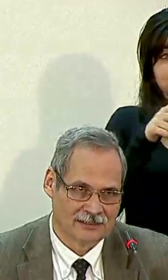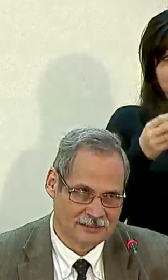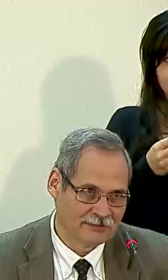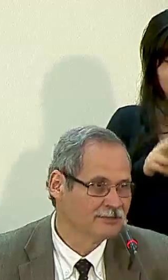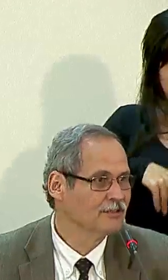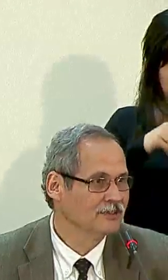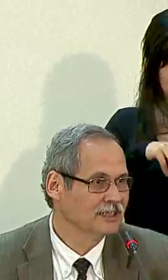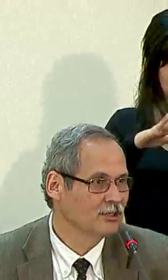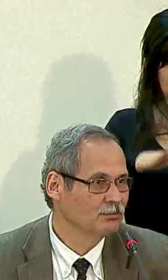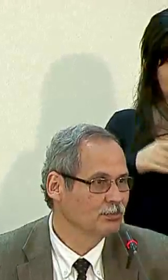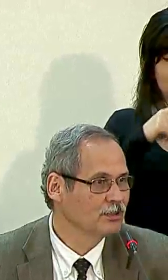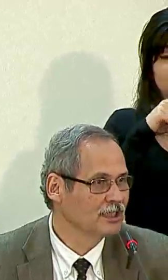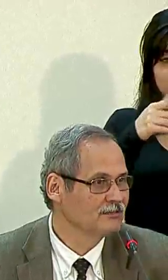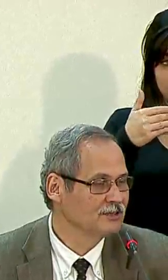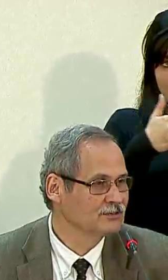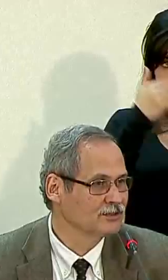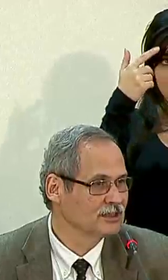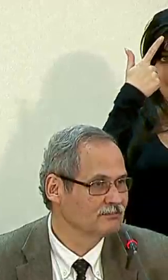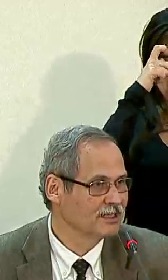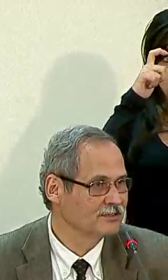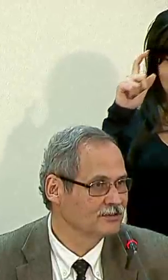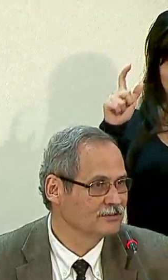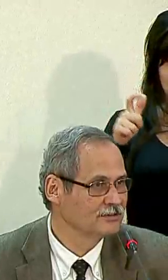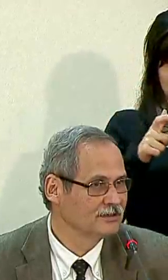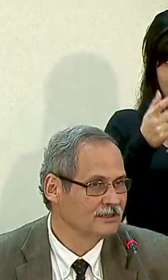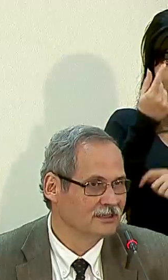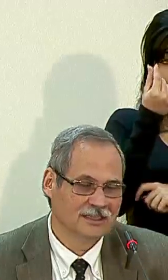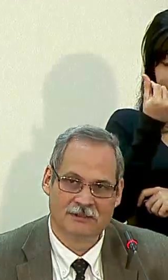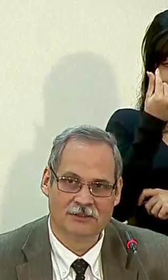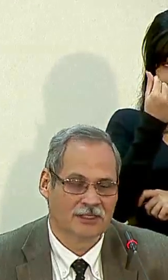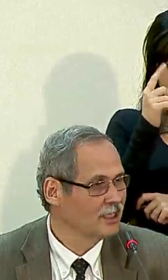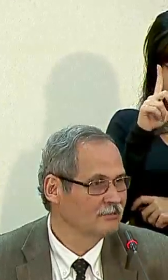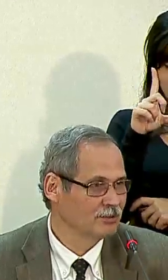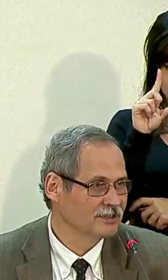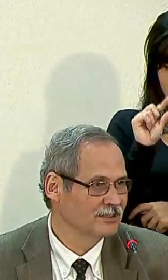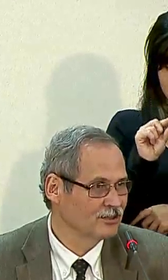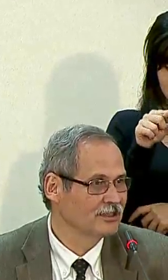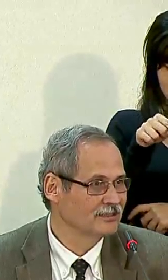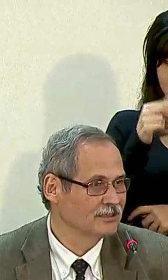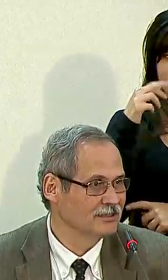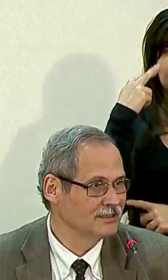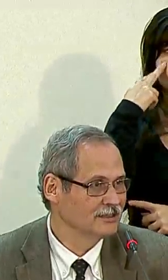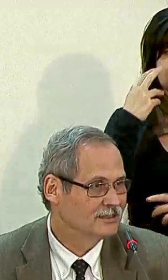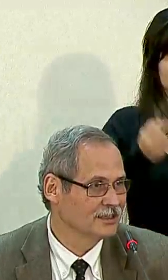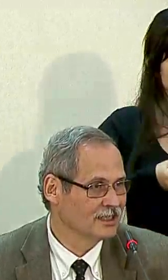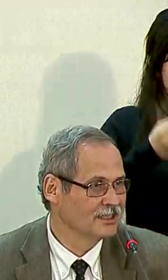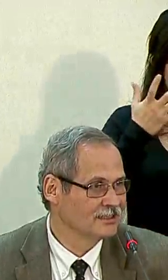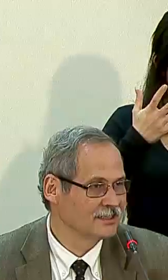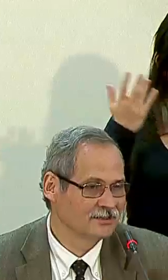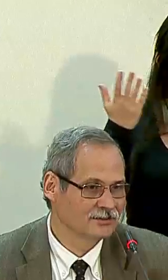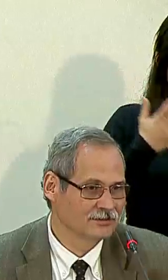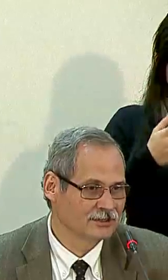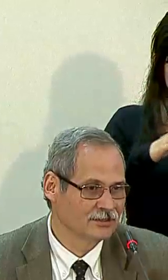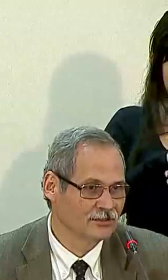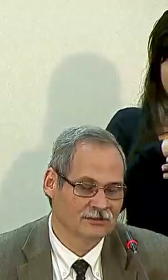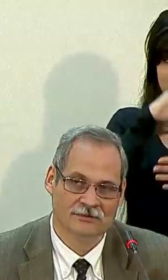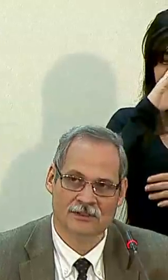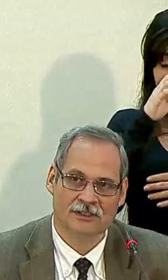nacional se ha visto afectado por la disminución del precio debido a importaciones de carne de